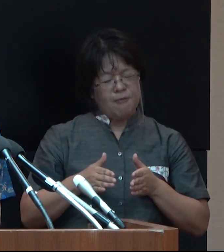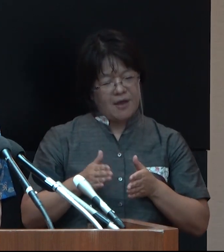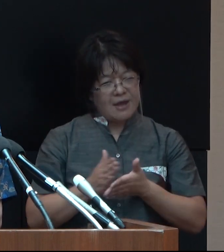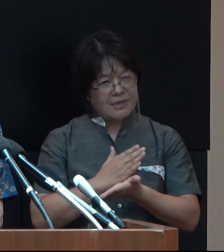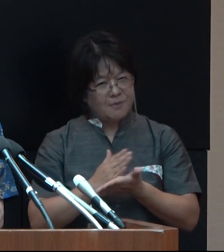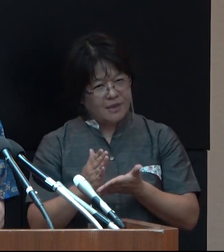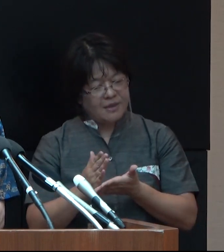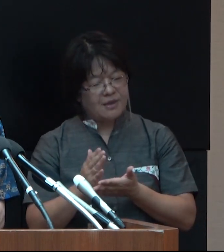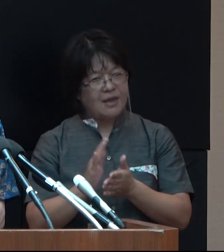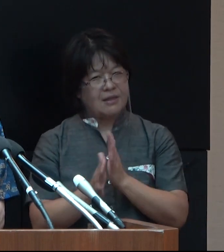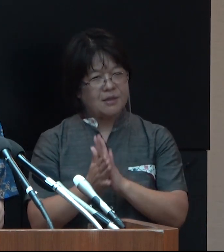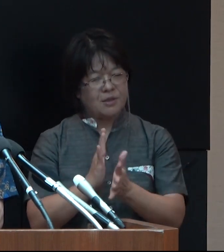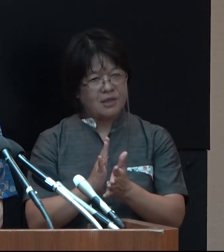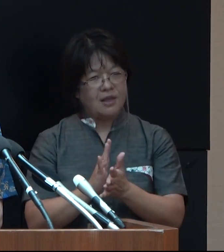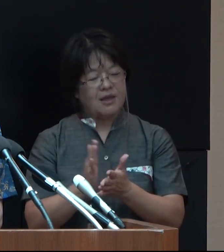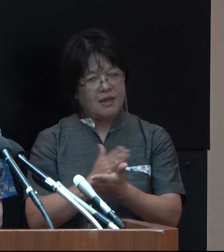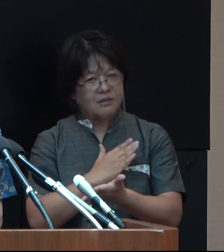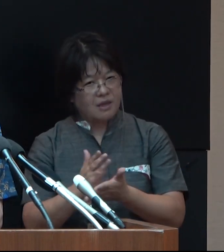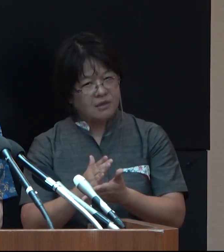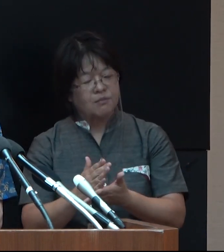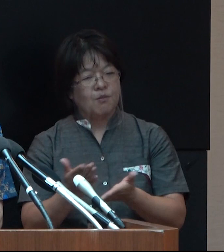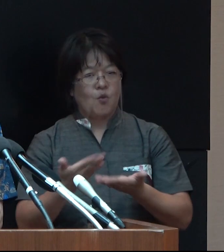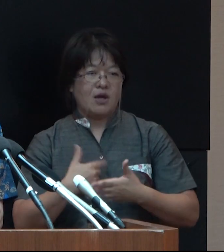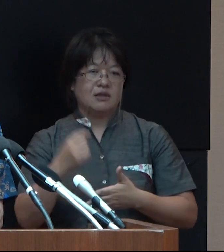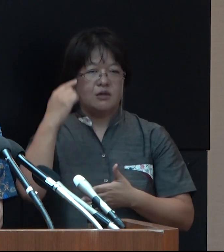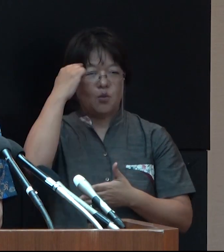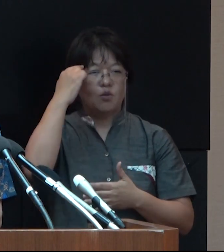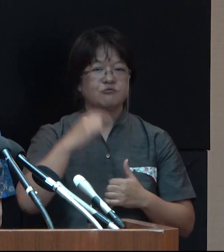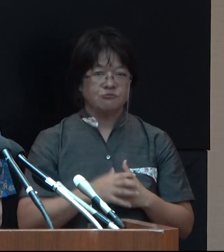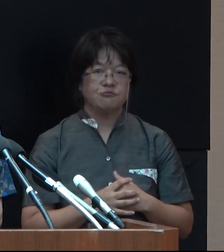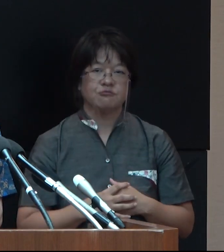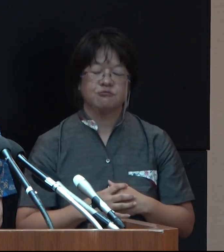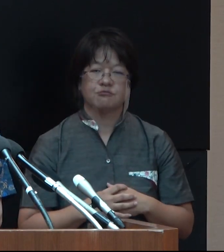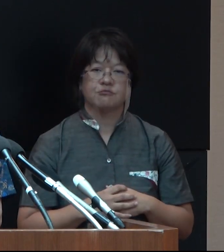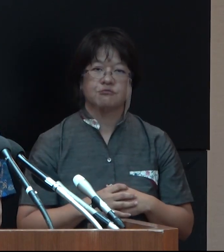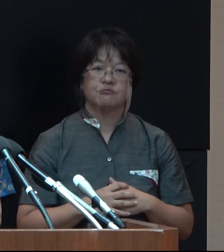ればそれをお願いしたいというように思います。ただし、